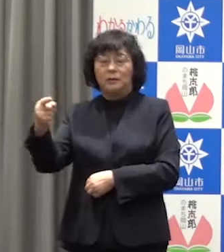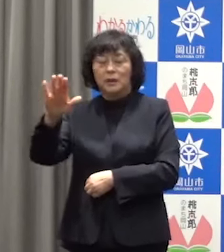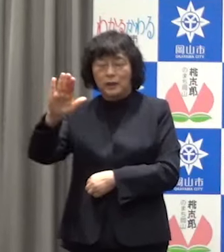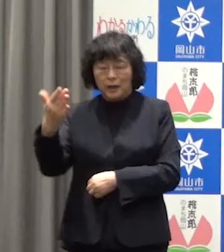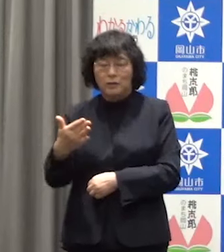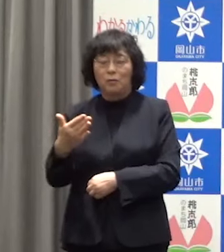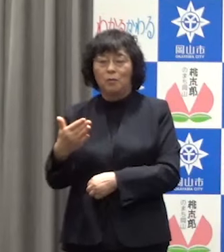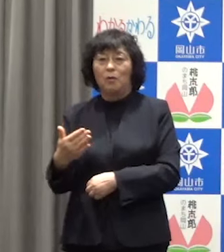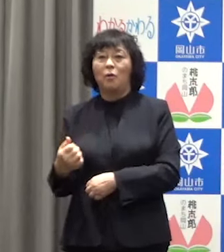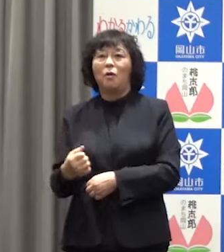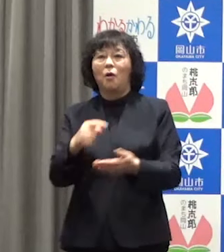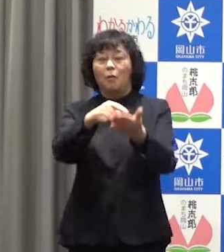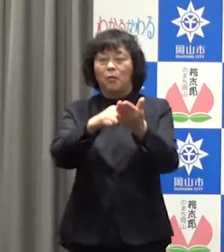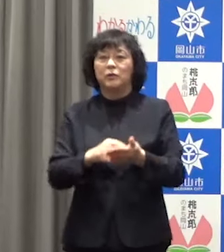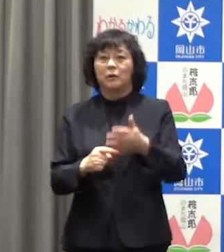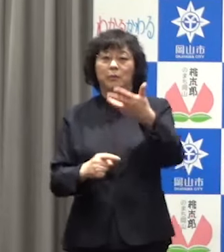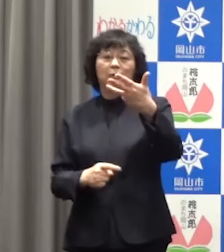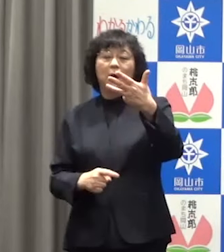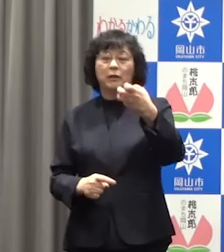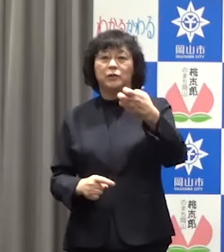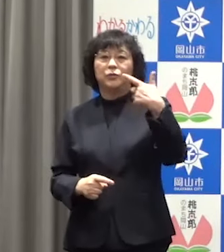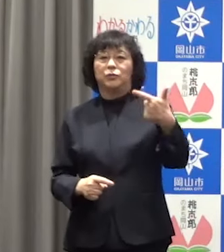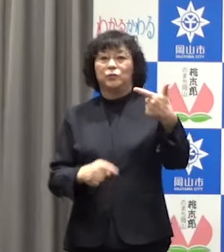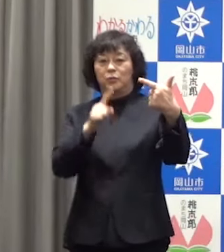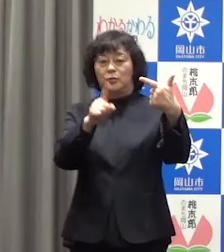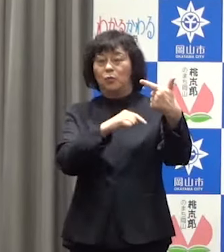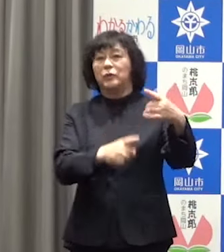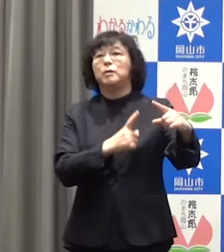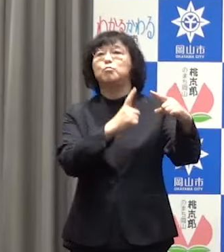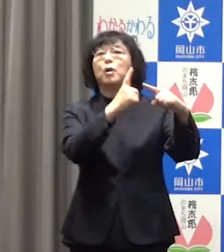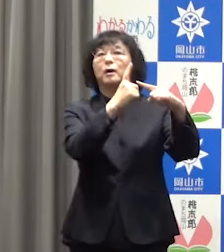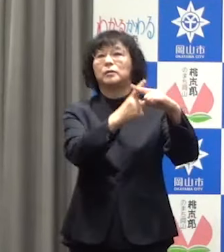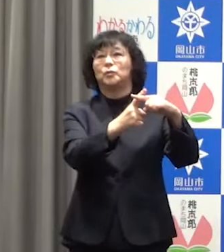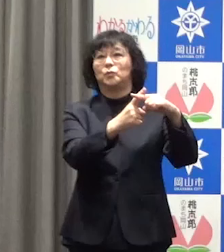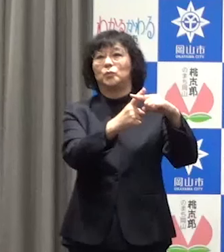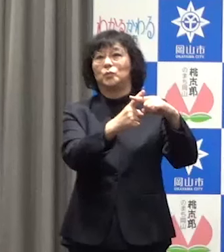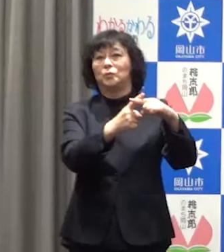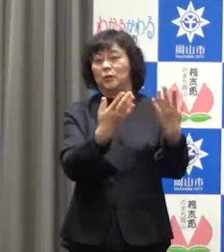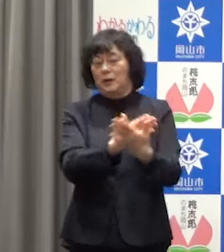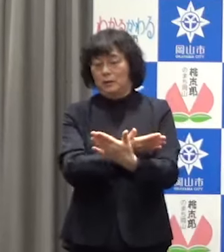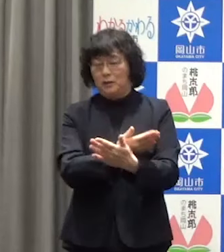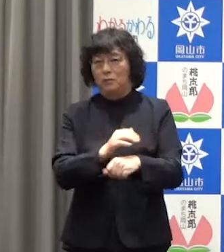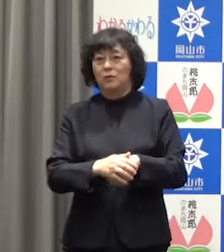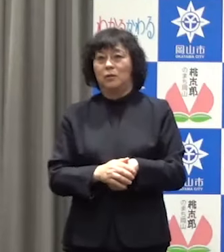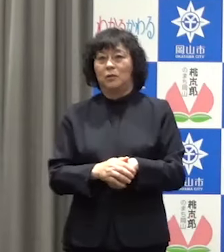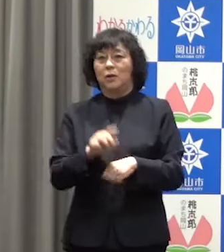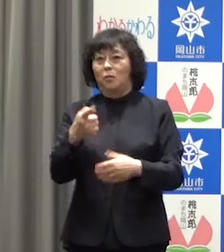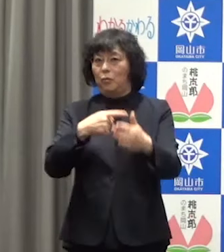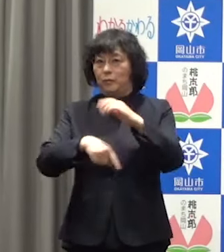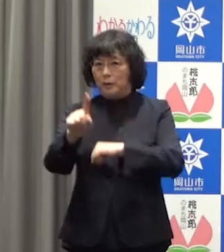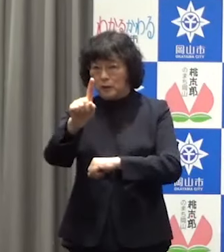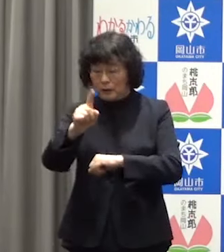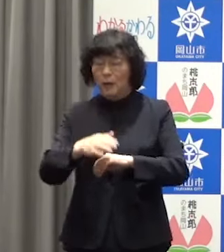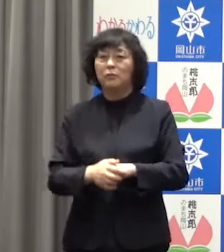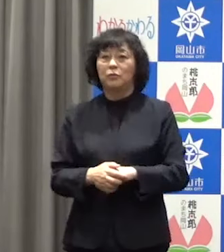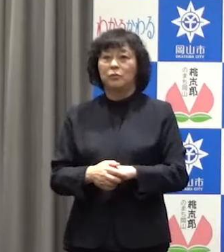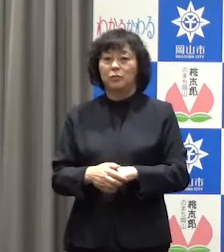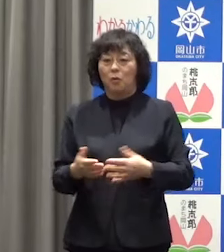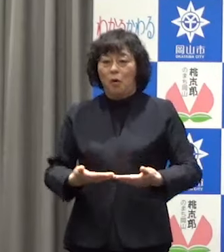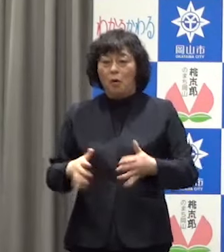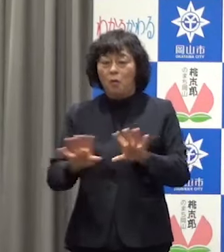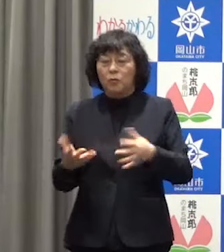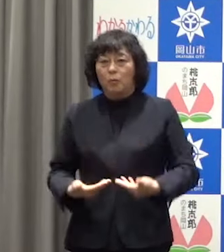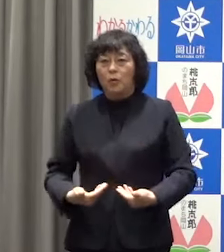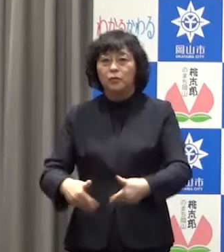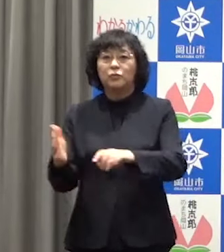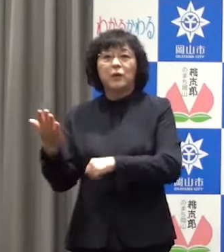みは86人増加しております。これは何かというと、出産前から勤